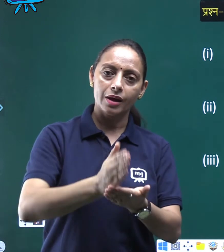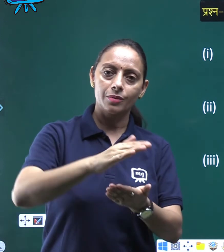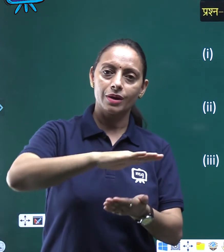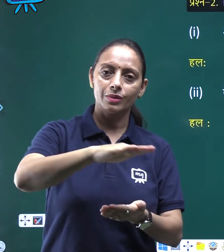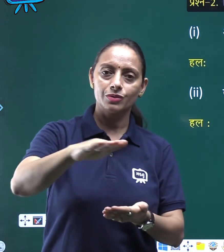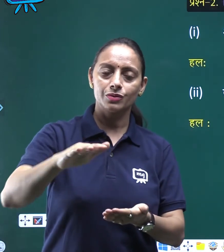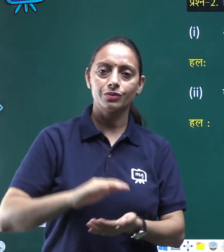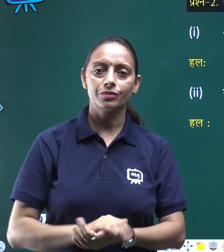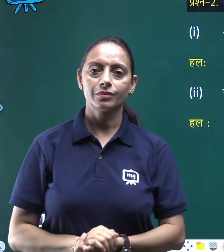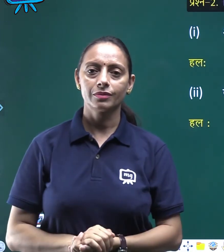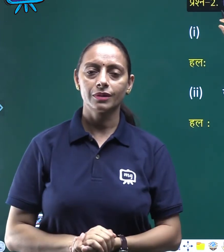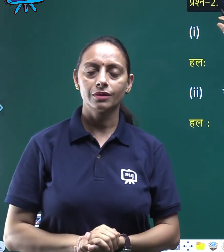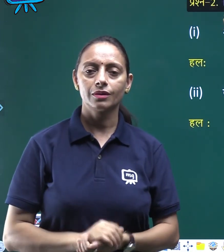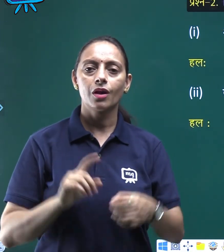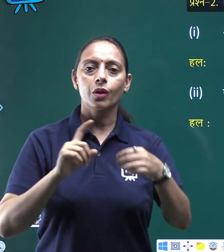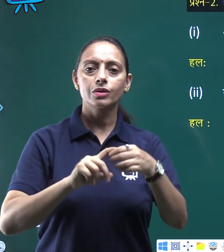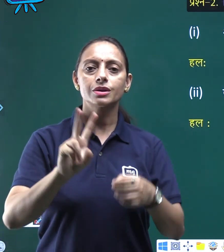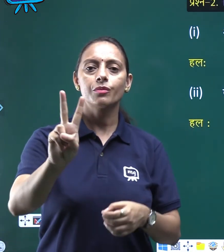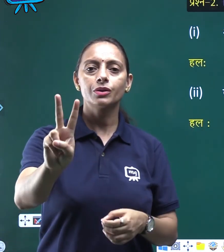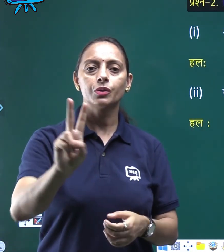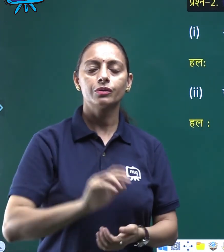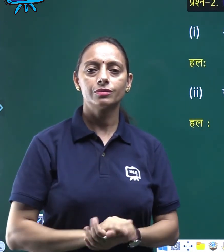बच्चों, प्रश्न 2।